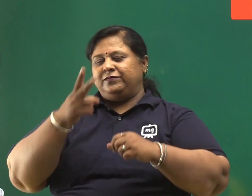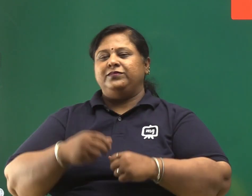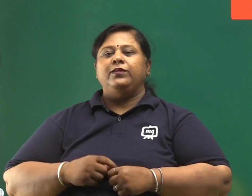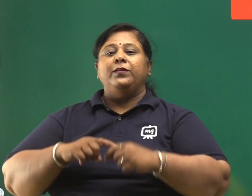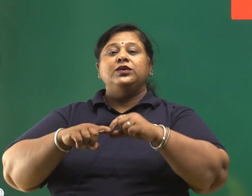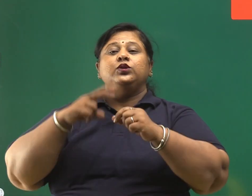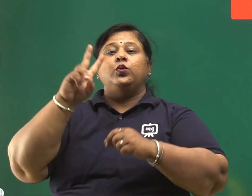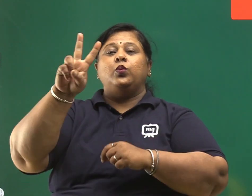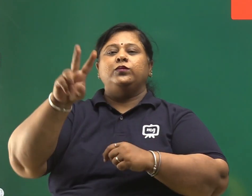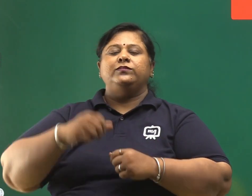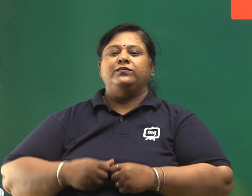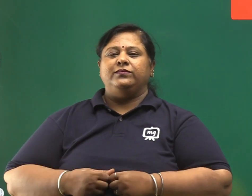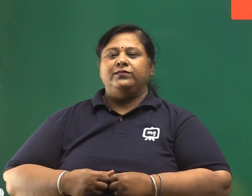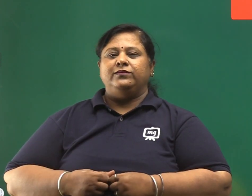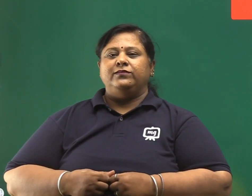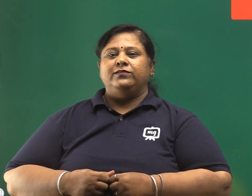प्रश्न 2।